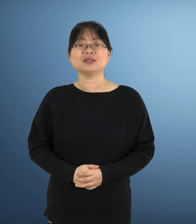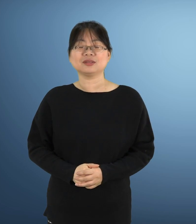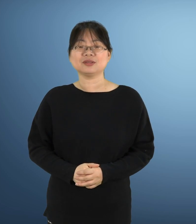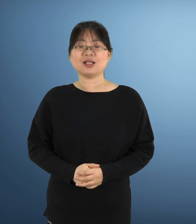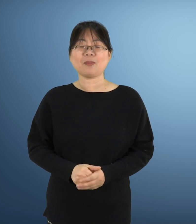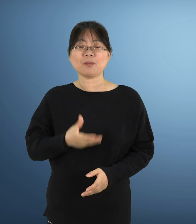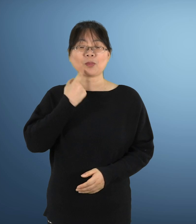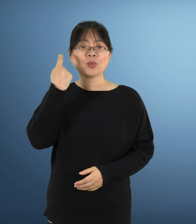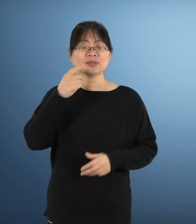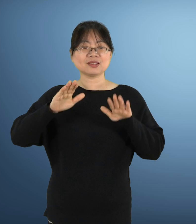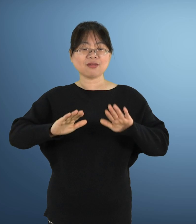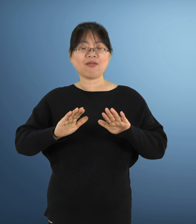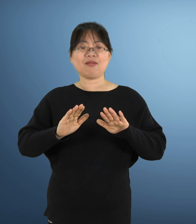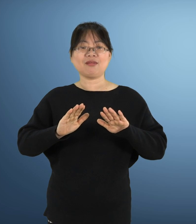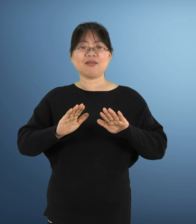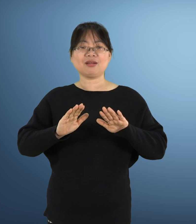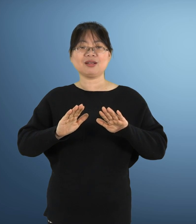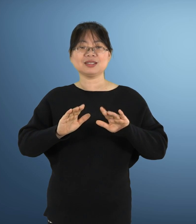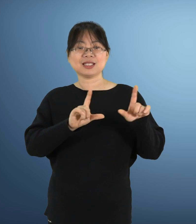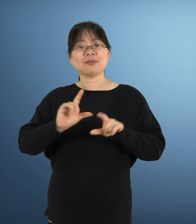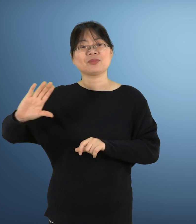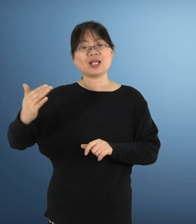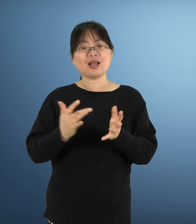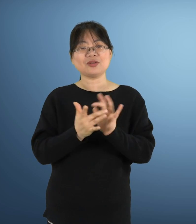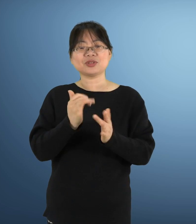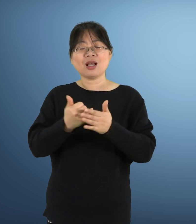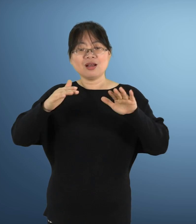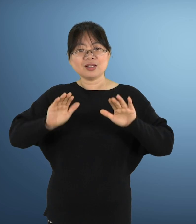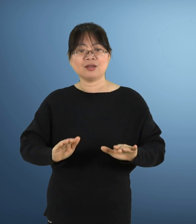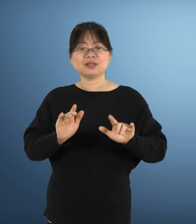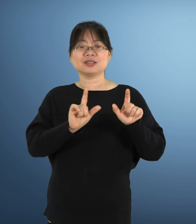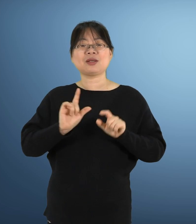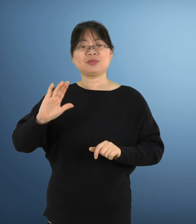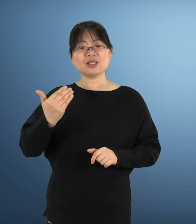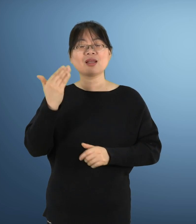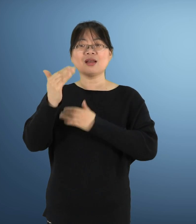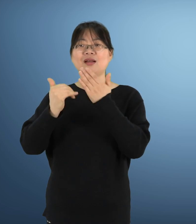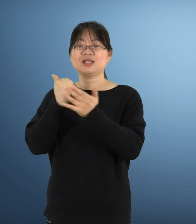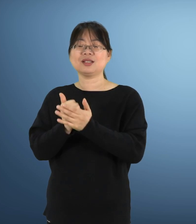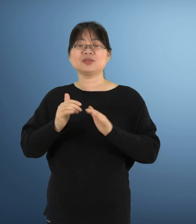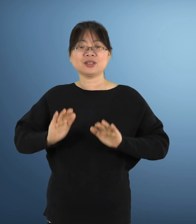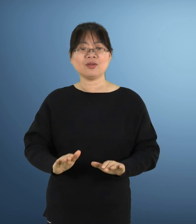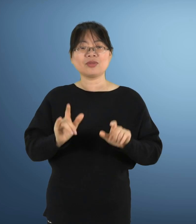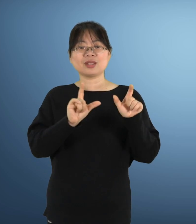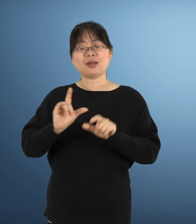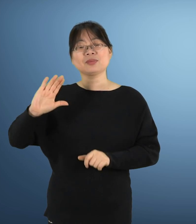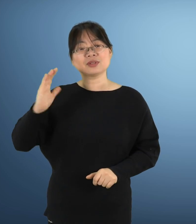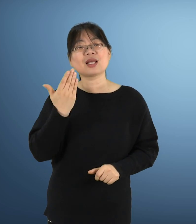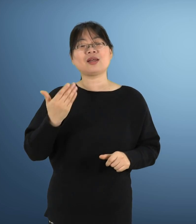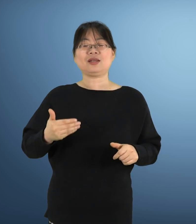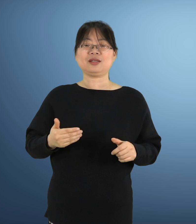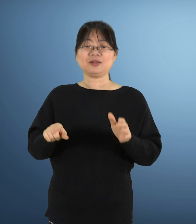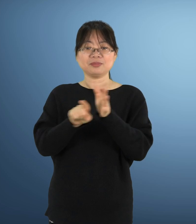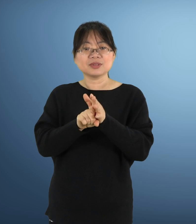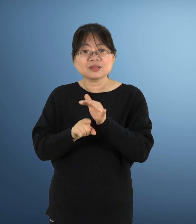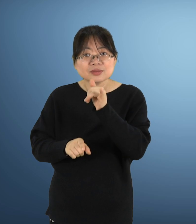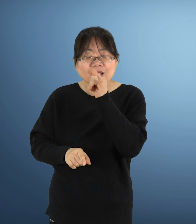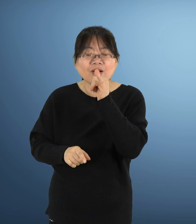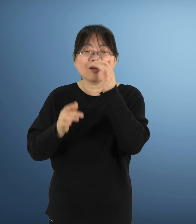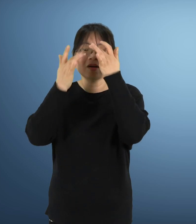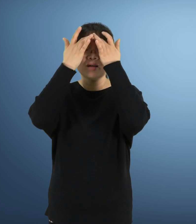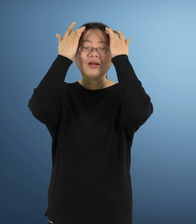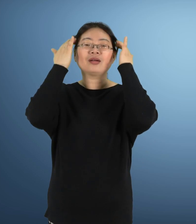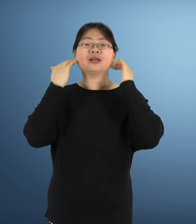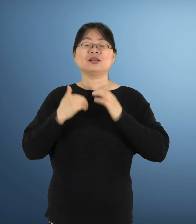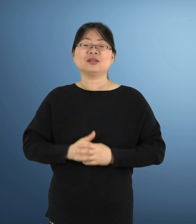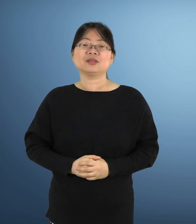복음이 현실이 되고 예수가 현실이 되고 하나님이 현실이 돼야죠. 믿습니까?